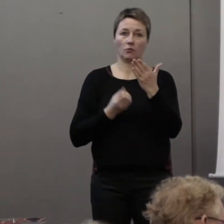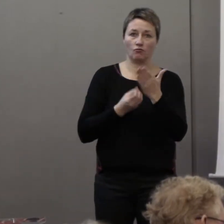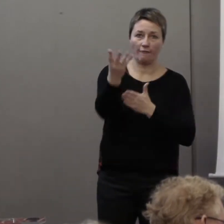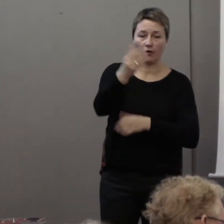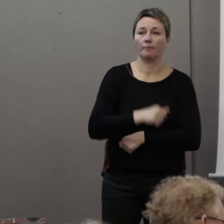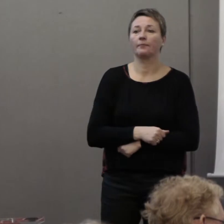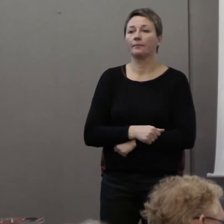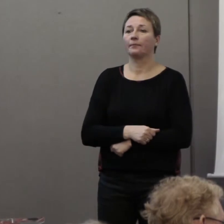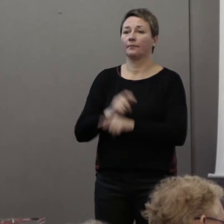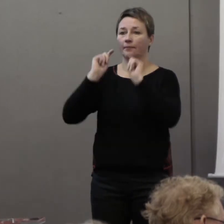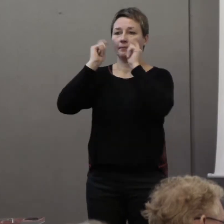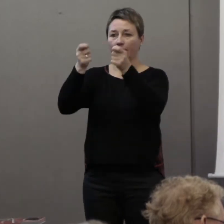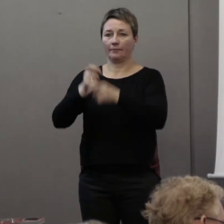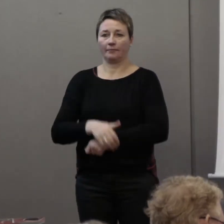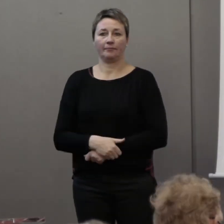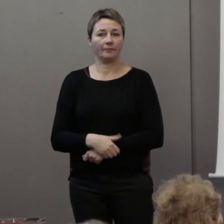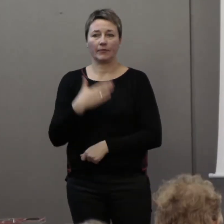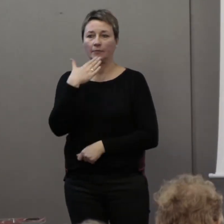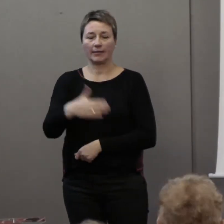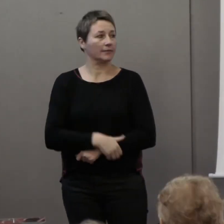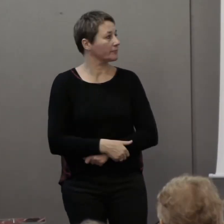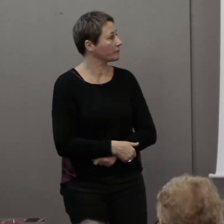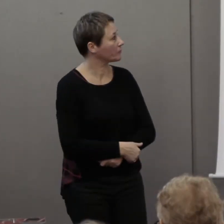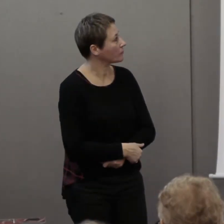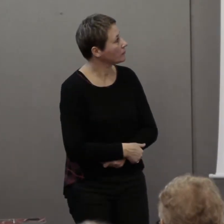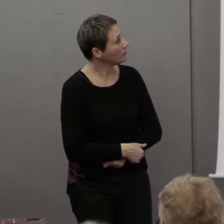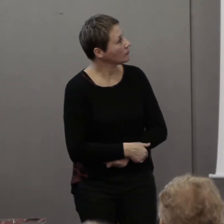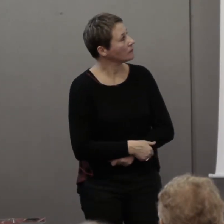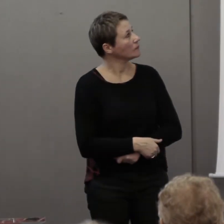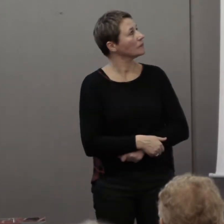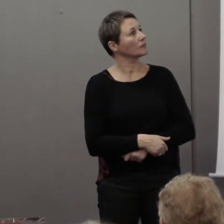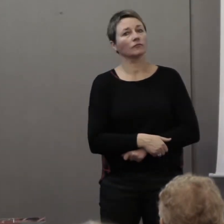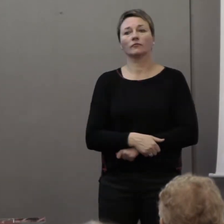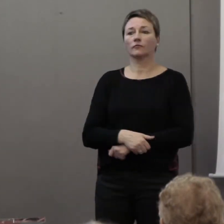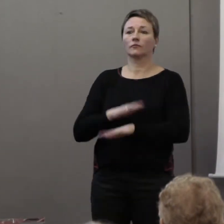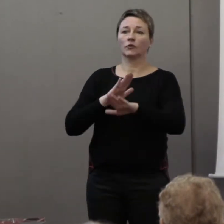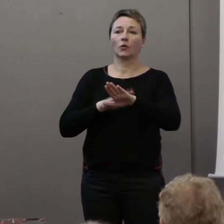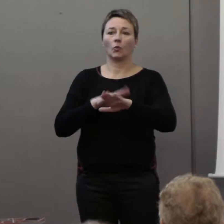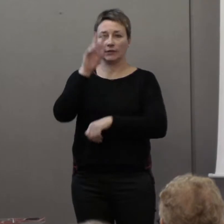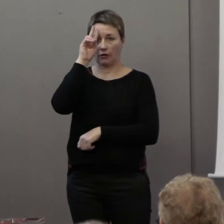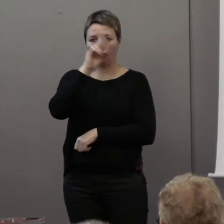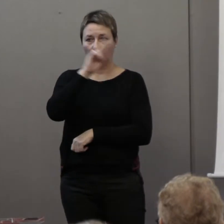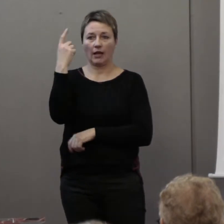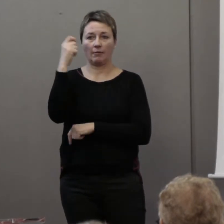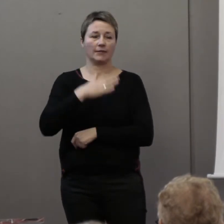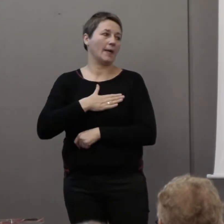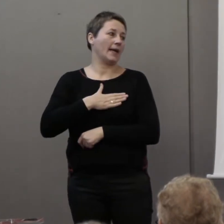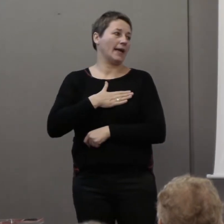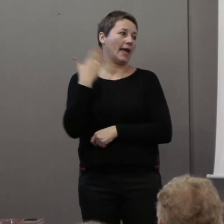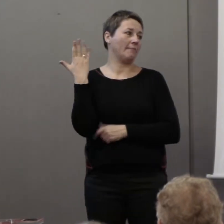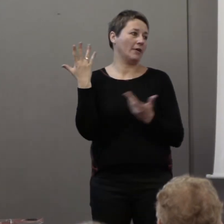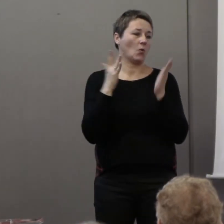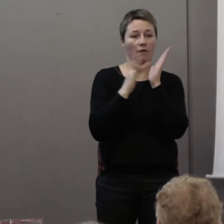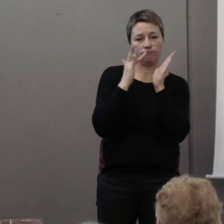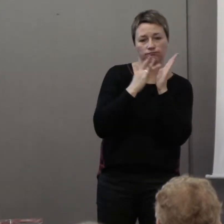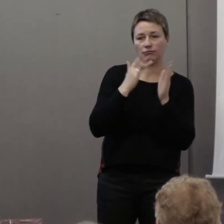Hawks, il vous laisse la parole. Merci. Alors c'est peut-être un petit cliché le président du Conseil général, puisqu'il aime bien les produits connectés. Et donc en